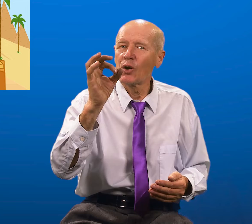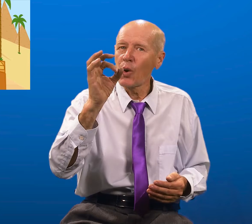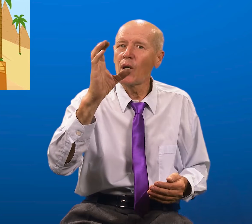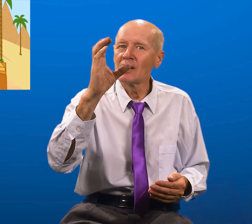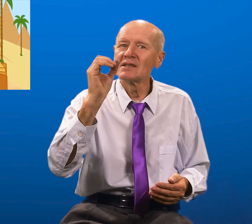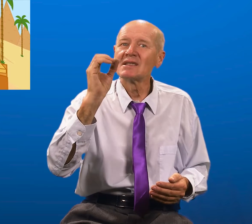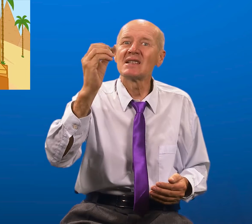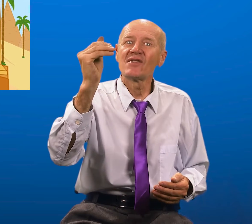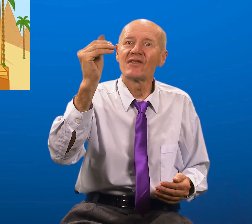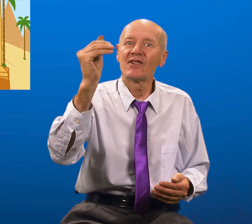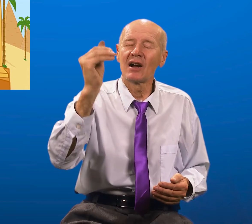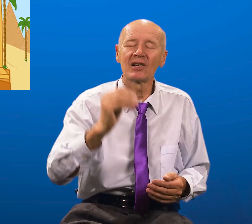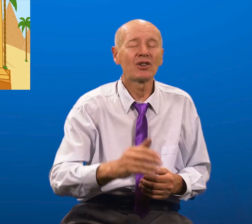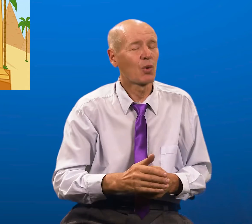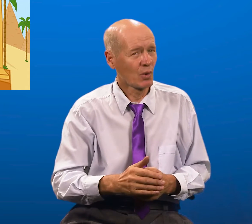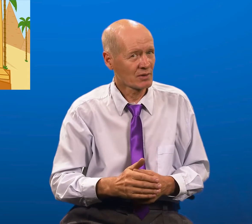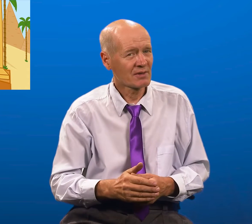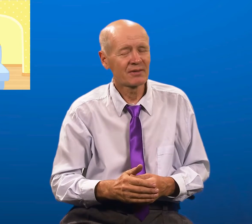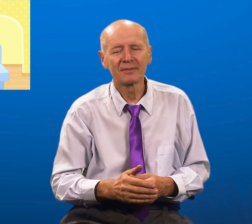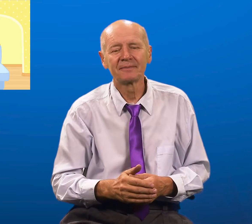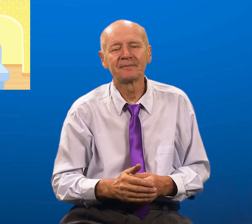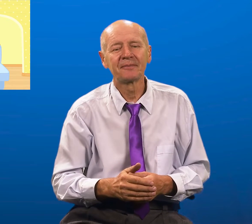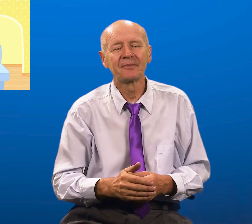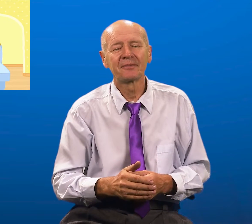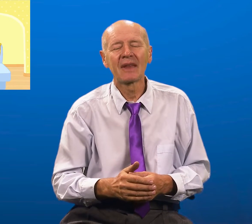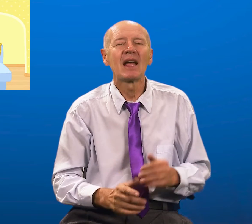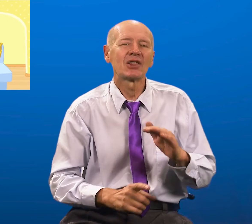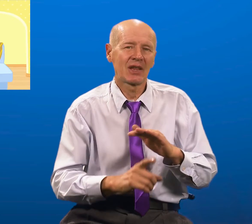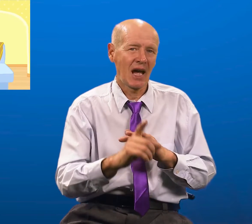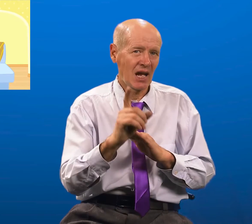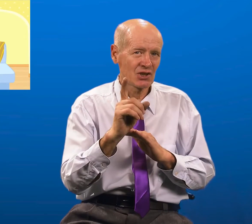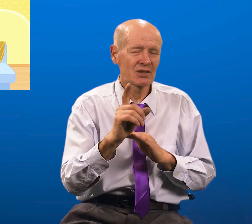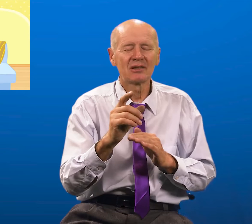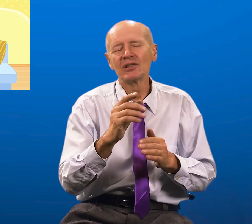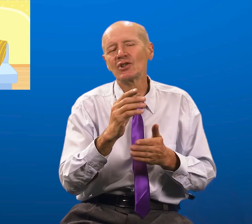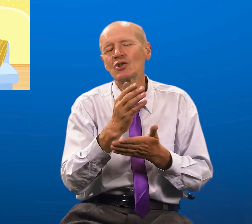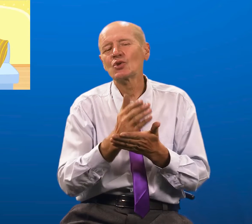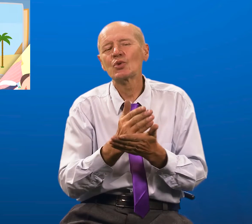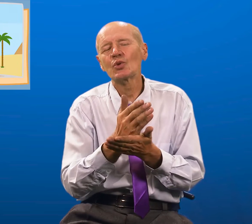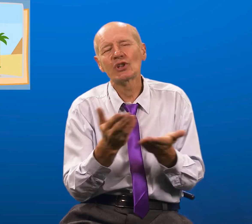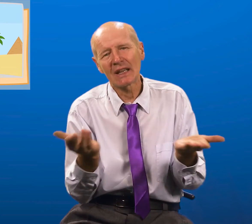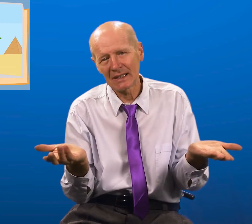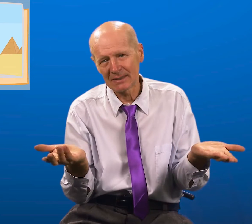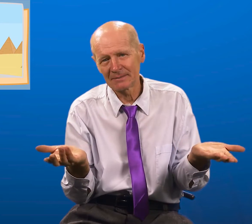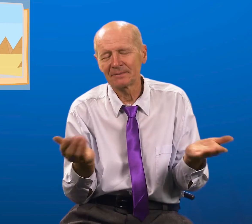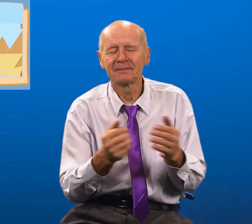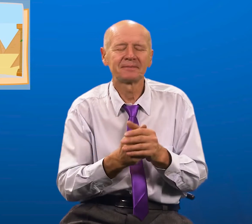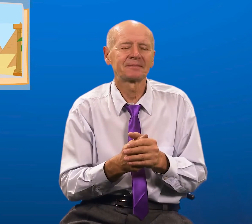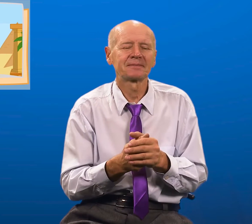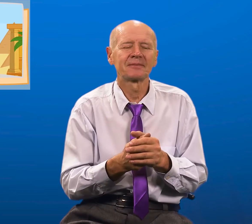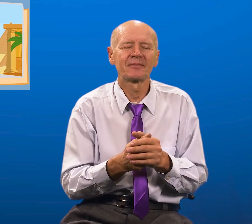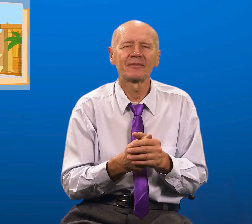позже познакомится с самим фараоном. Мне кажется, что дедушка немного забегает вперед. А по